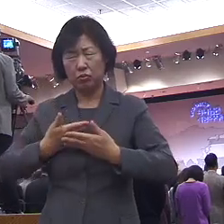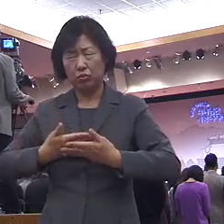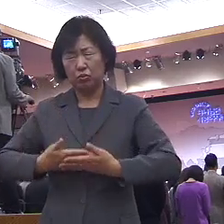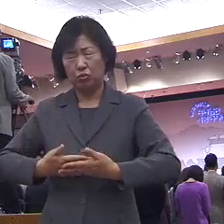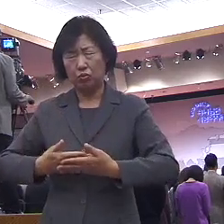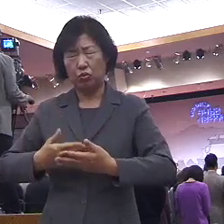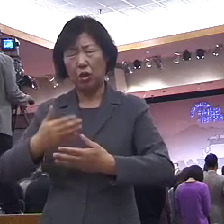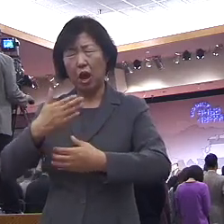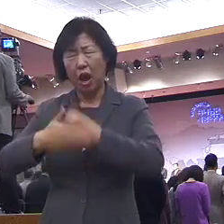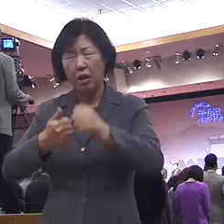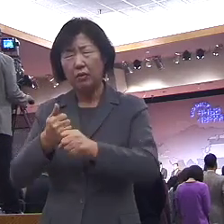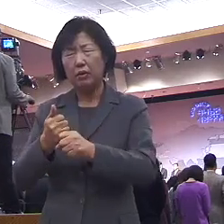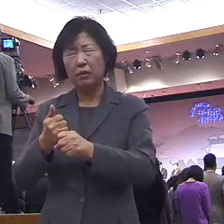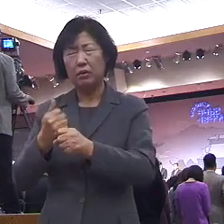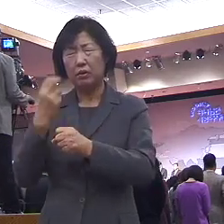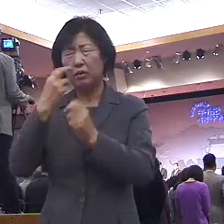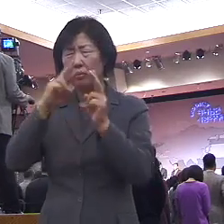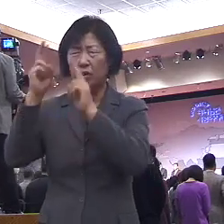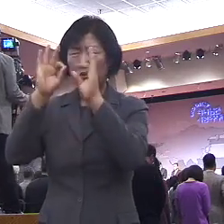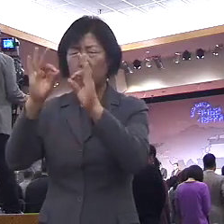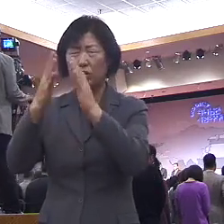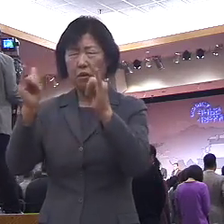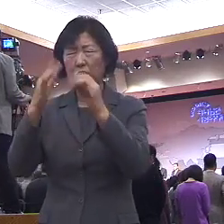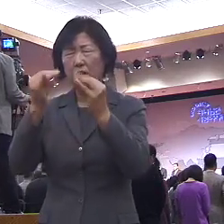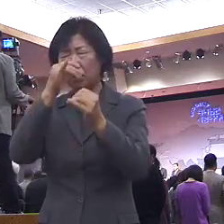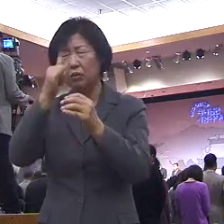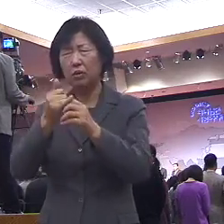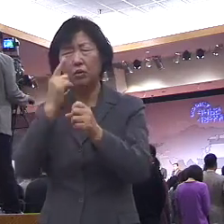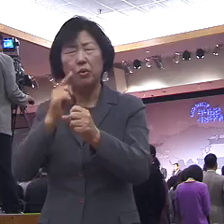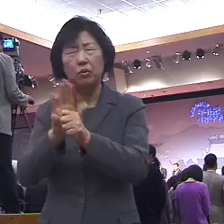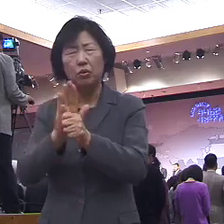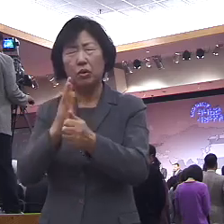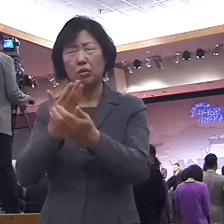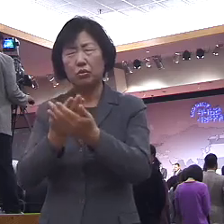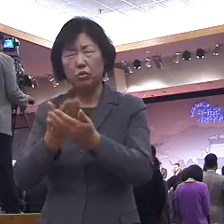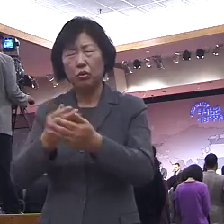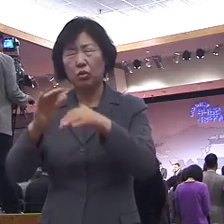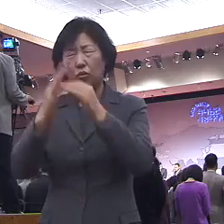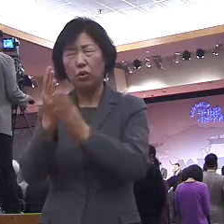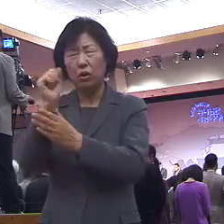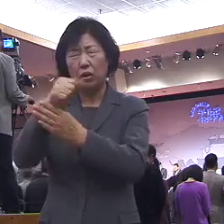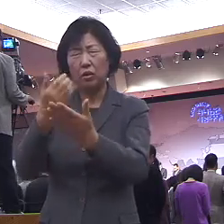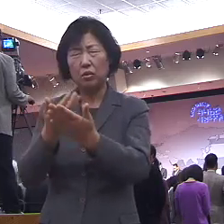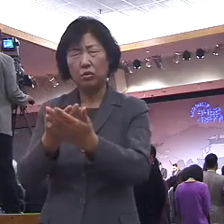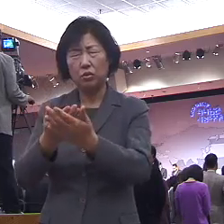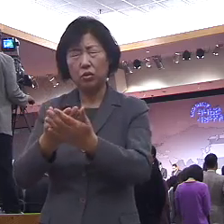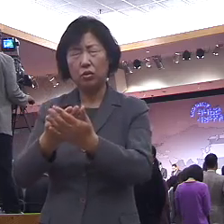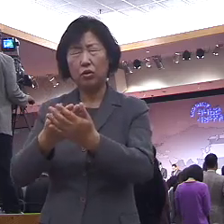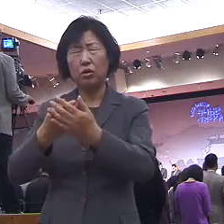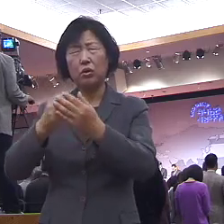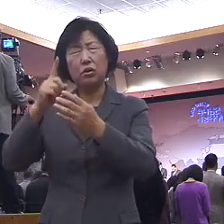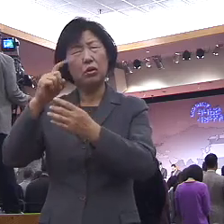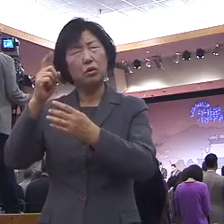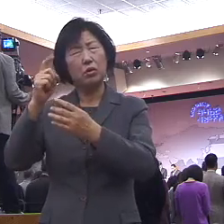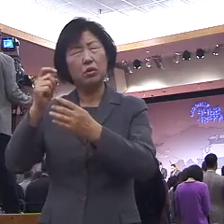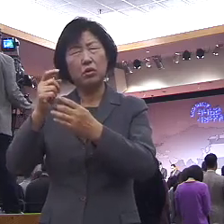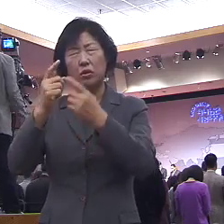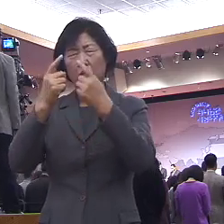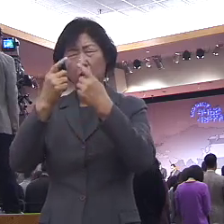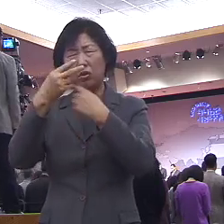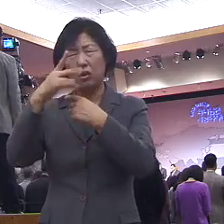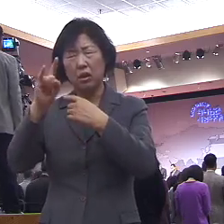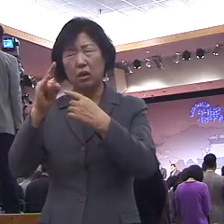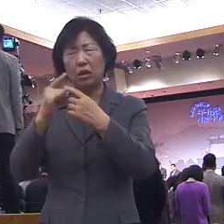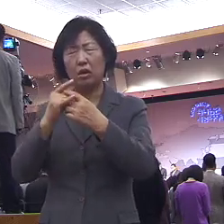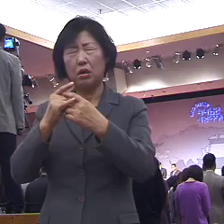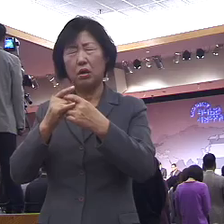하나님께서 위로하시고 하나님을 온전히 기다리는 은혜를 허락하여 주시옵소서. 11월 대각성 집회를 통해 온 교회가 더